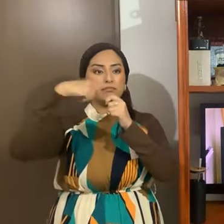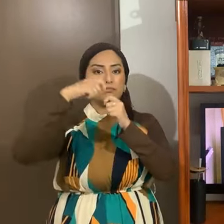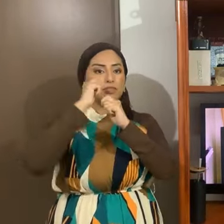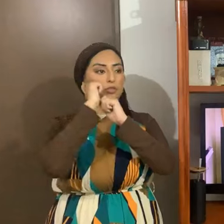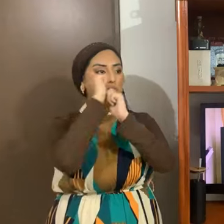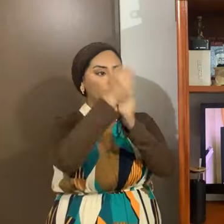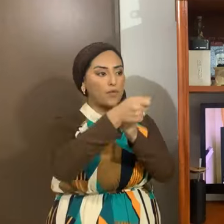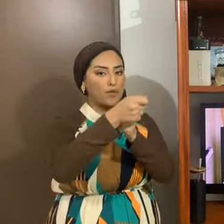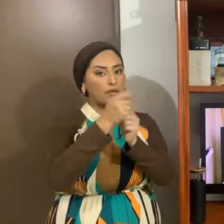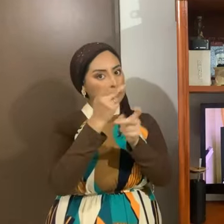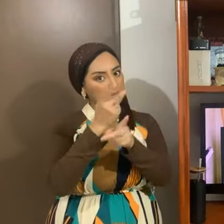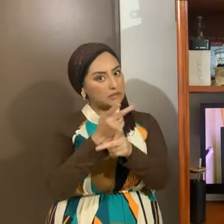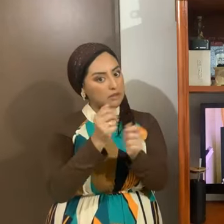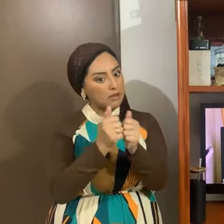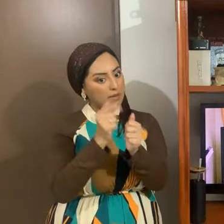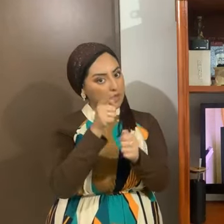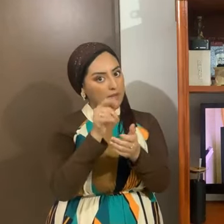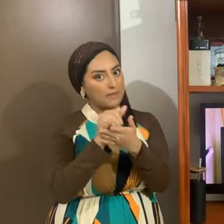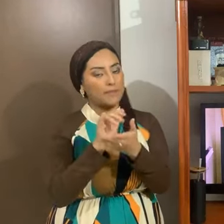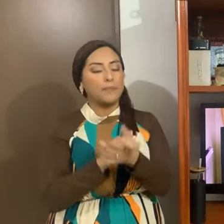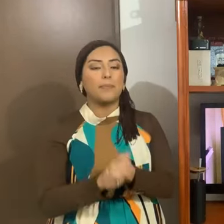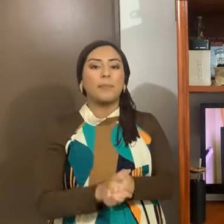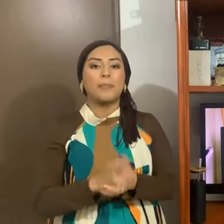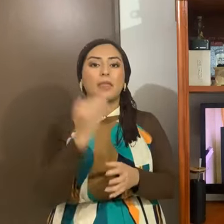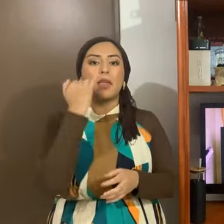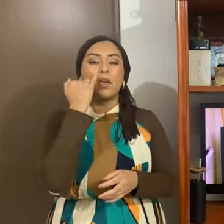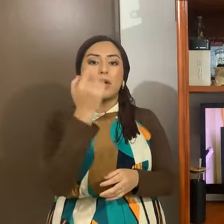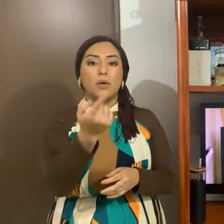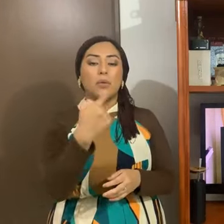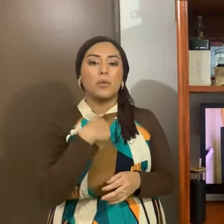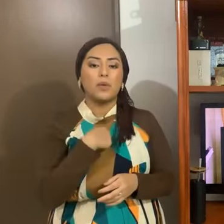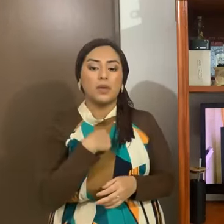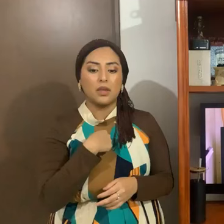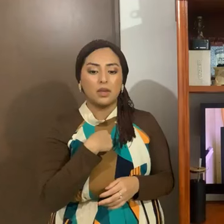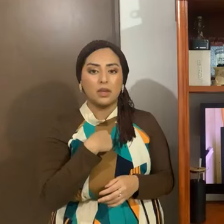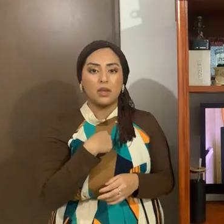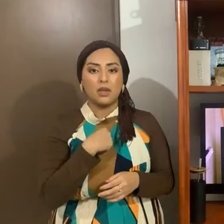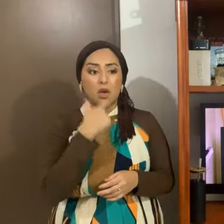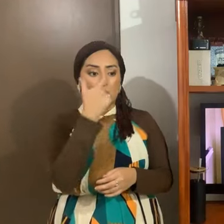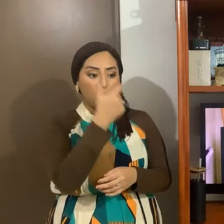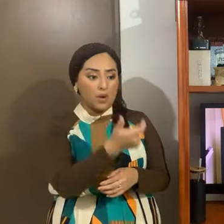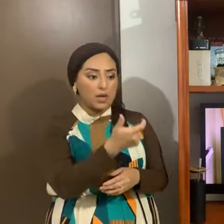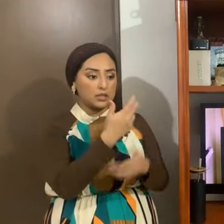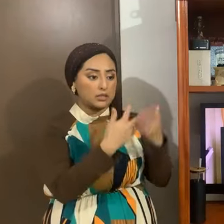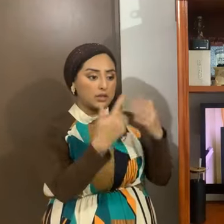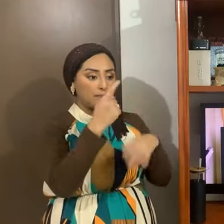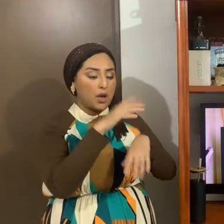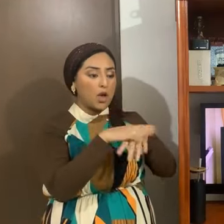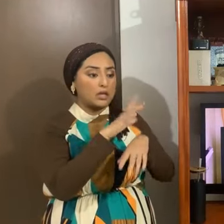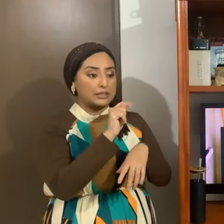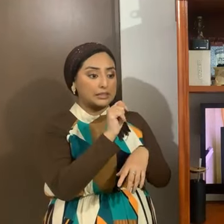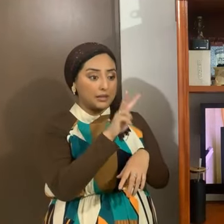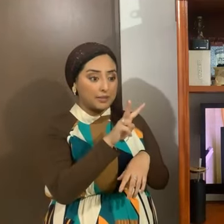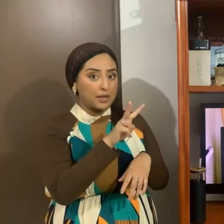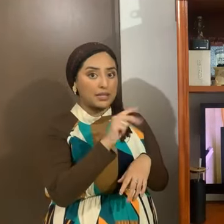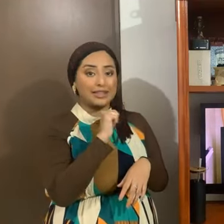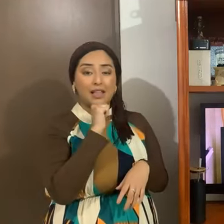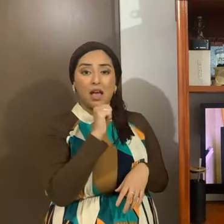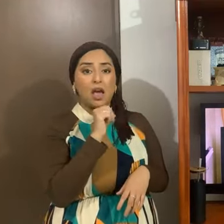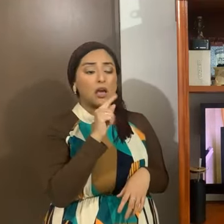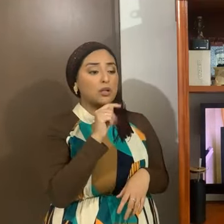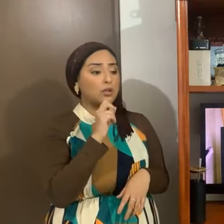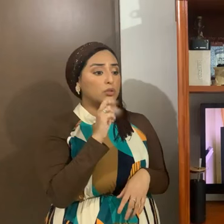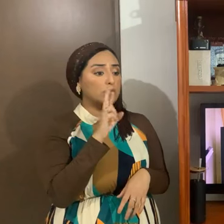anzuelos. Mucho cuidado. Si nosotros estamos viendo algo en la televisión, etcétera, que no es